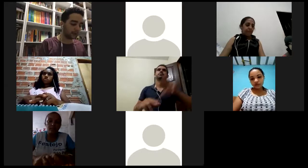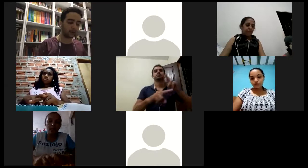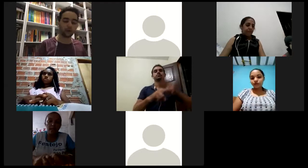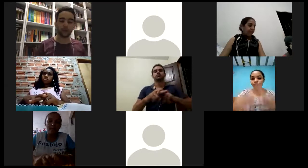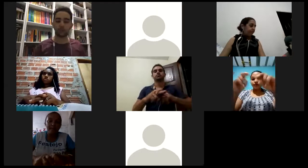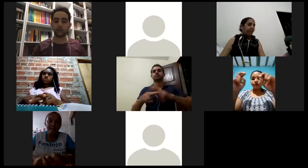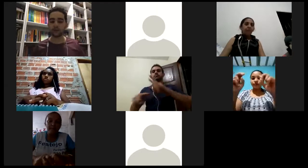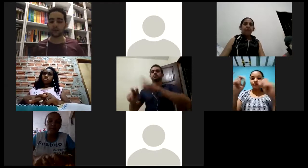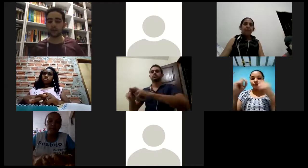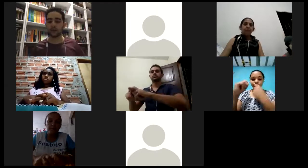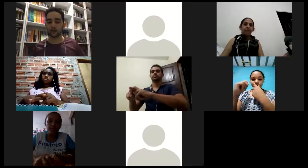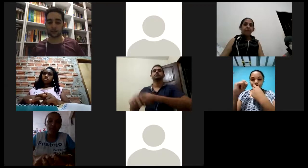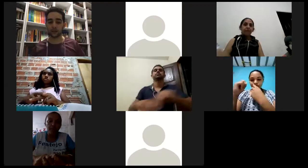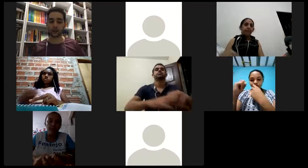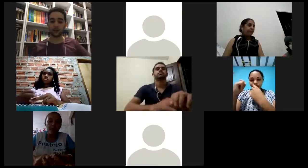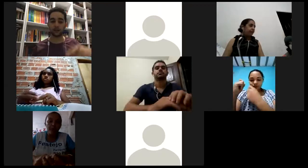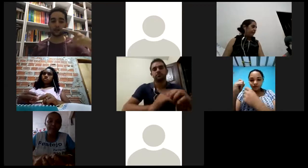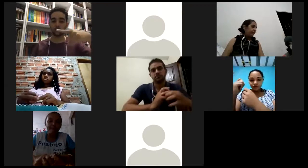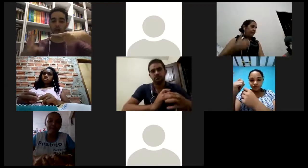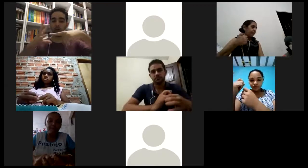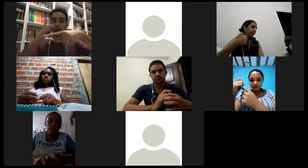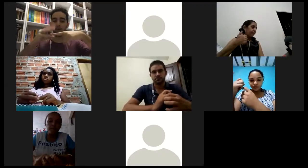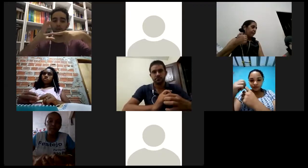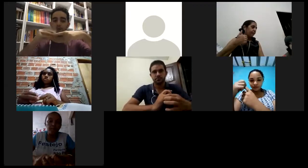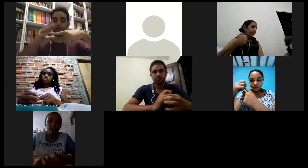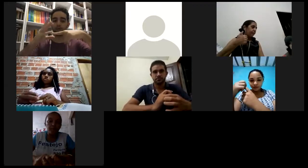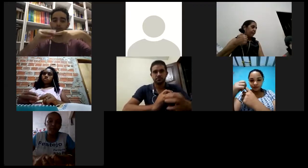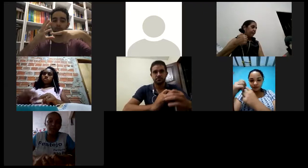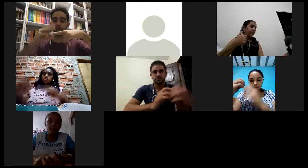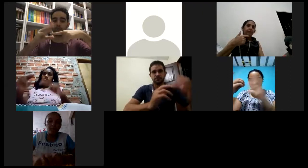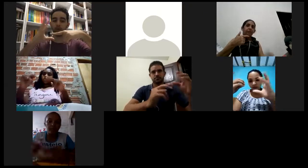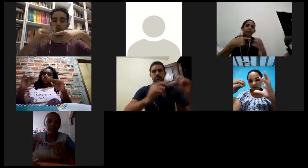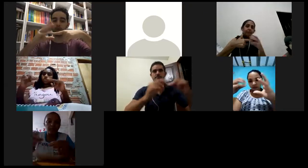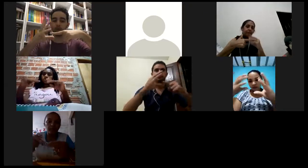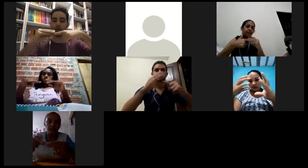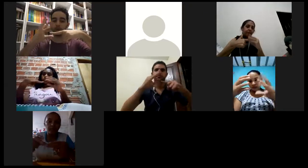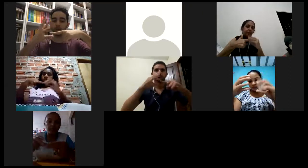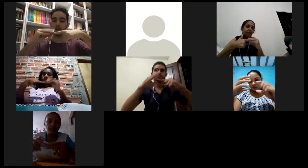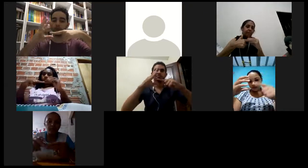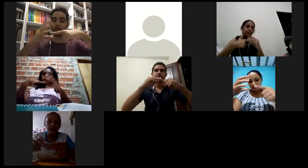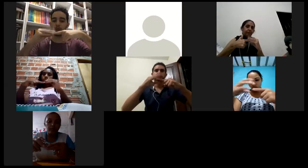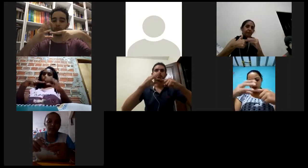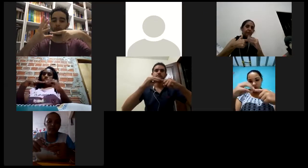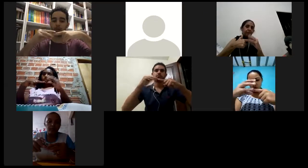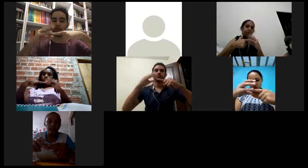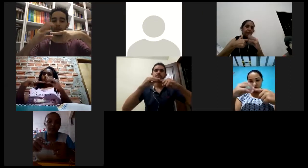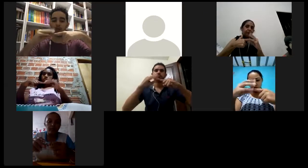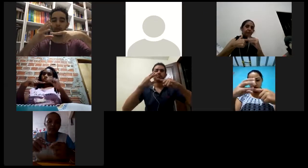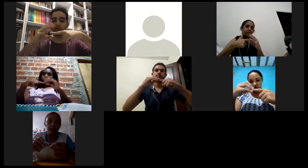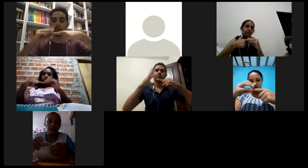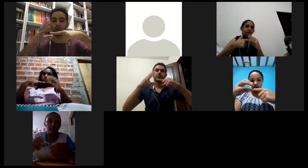Caneta. Tem dois tipos de fazer caneta. Tem a caneta de bocal, que eu vou abrir e fechar minha mão na ponta do meu outro